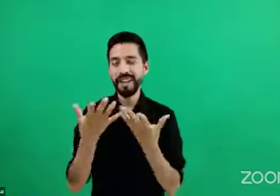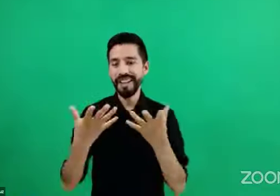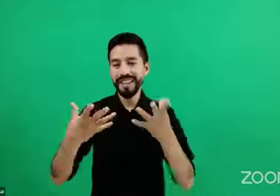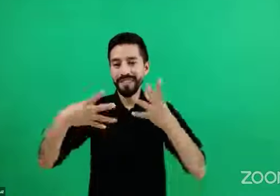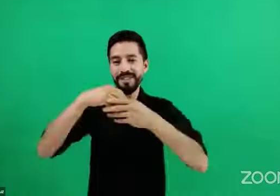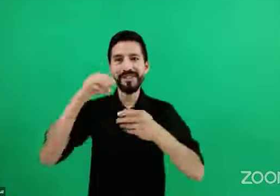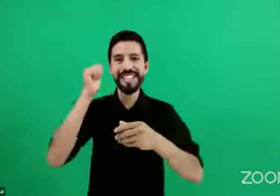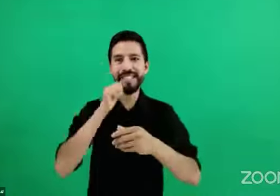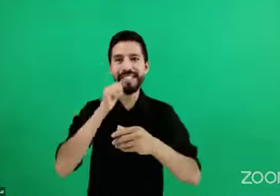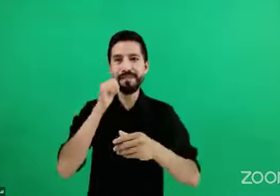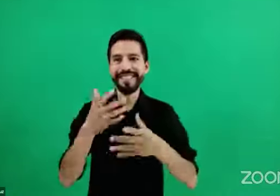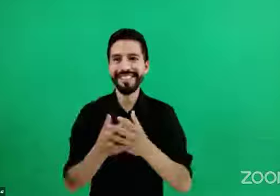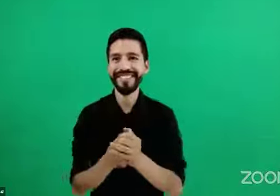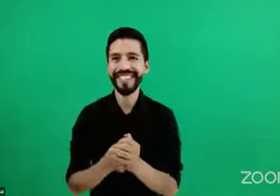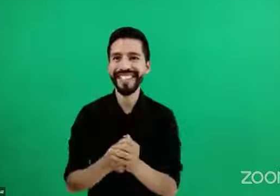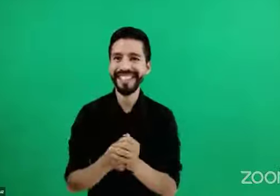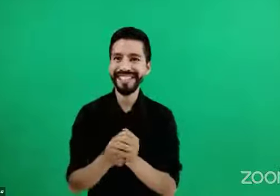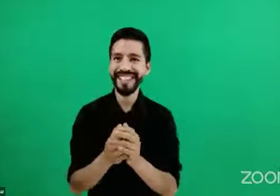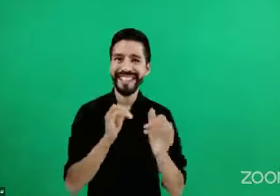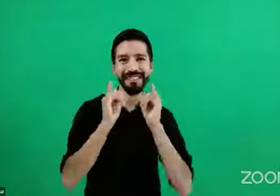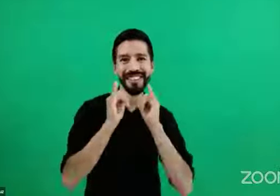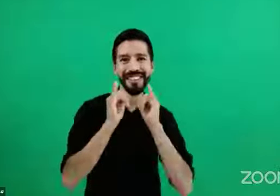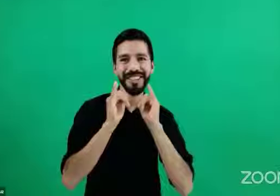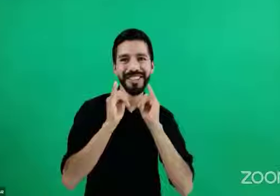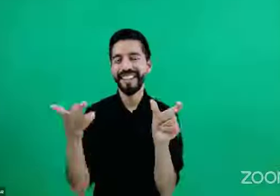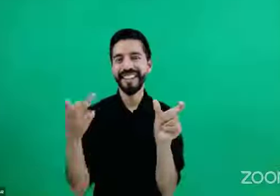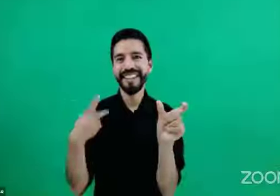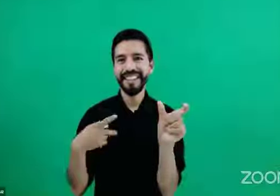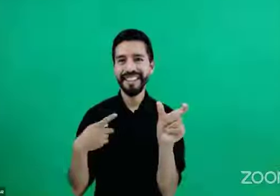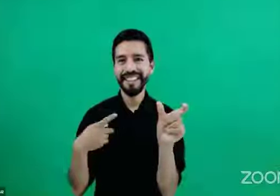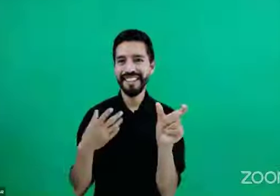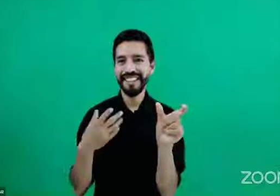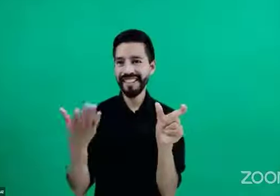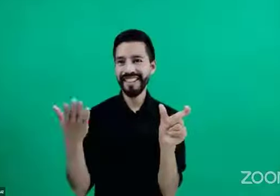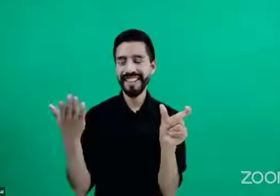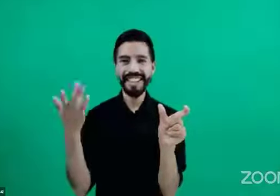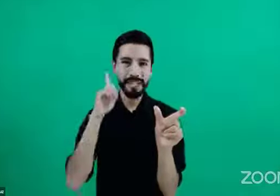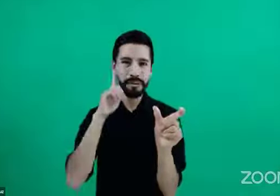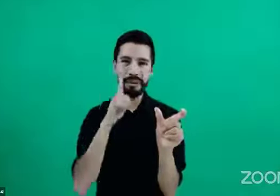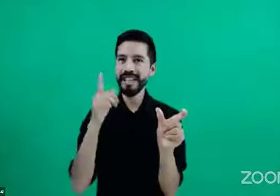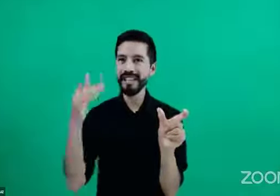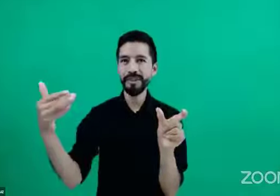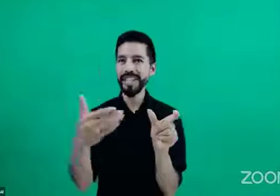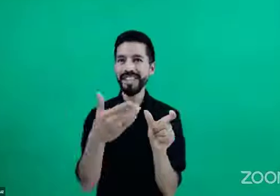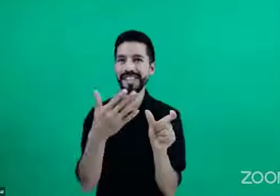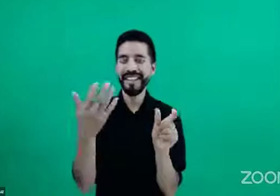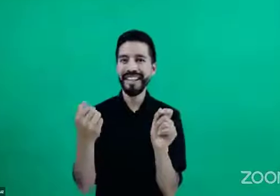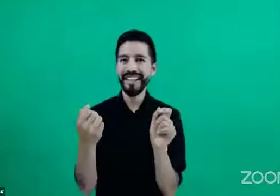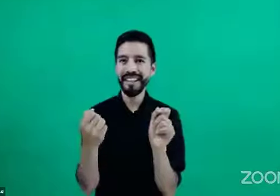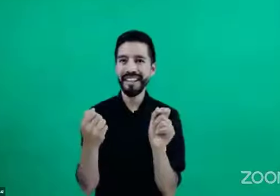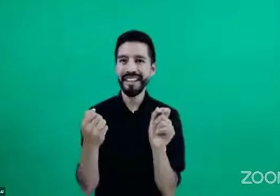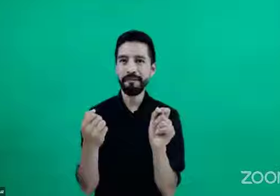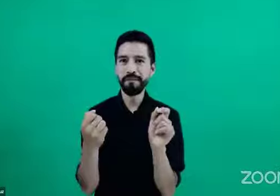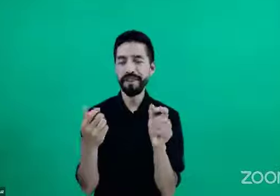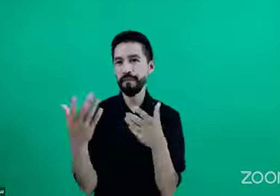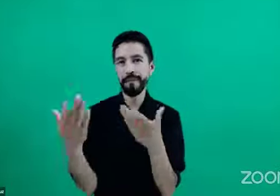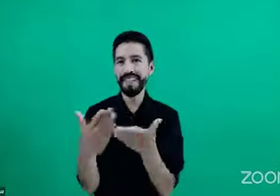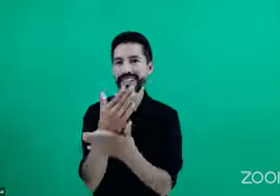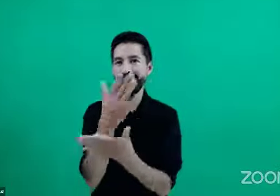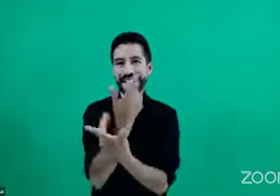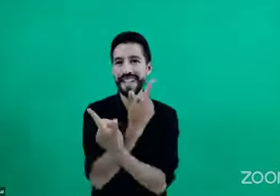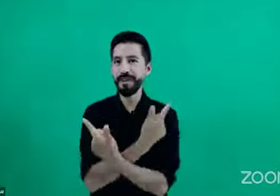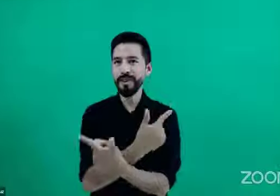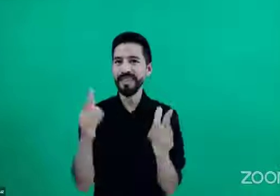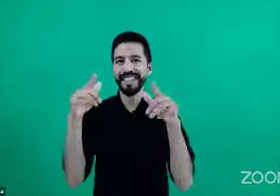como inclusiva siempre, ¿no? El hecho de tener un intérprete y que las personas sordas